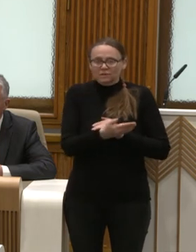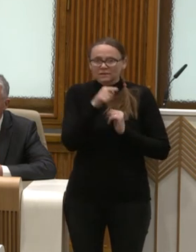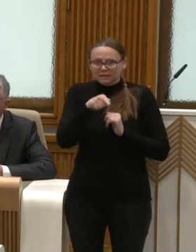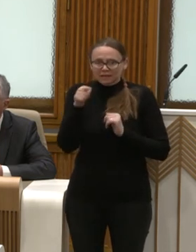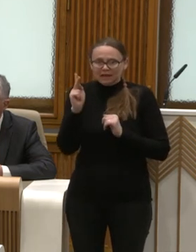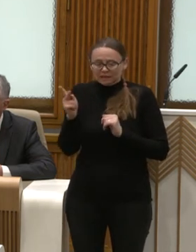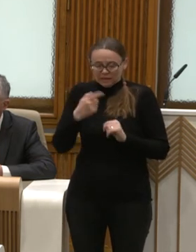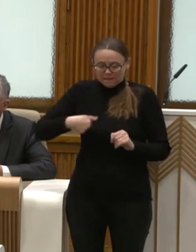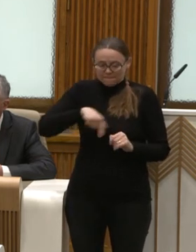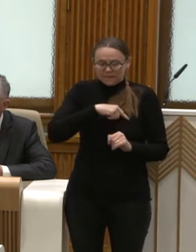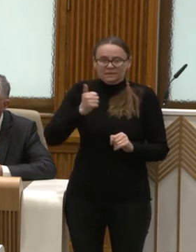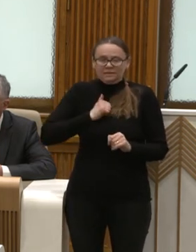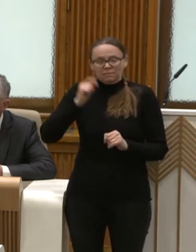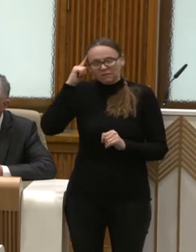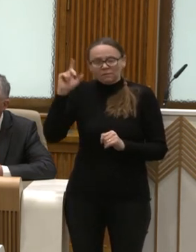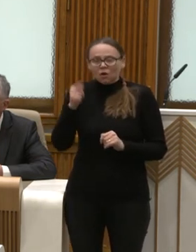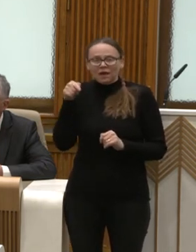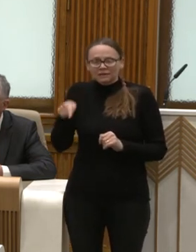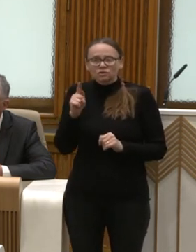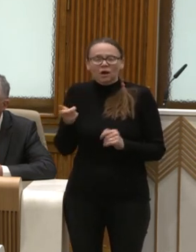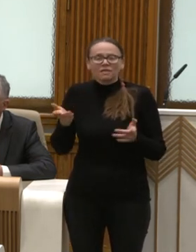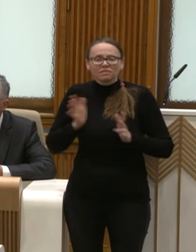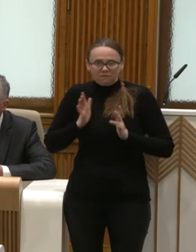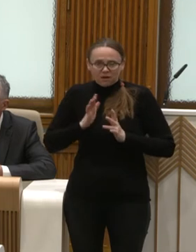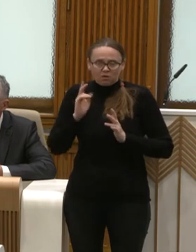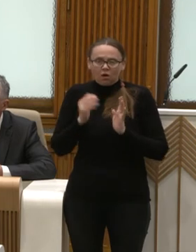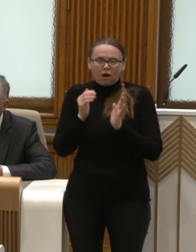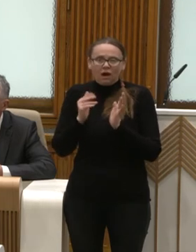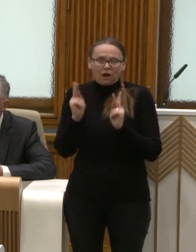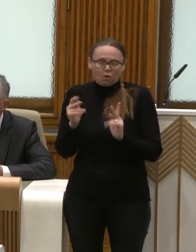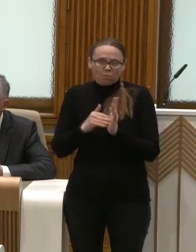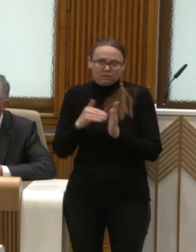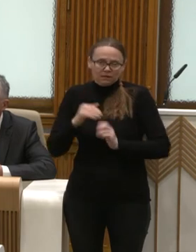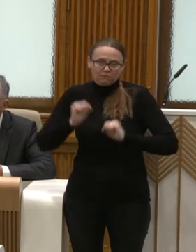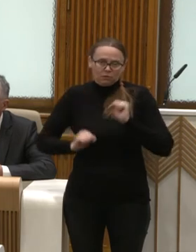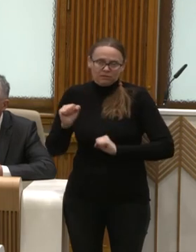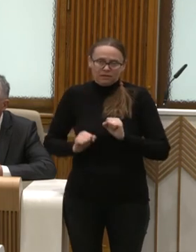mi sami vemo, ne, kaj je tisto, kaj je nevarno in kako se je potrebno obnašati. In